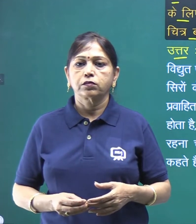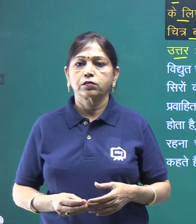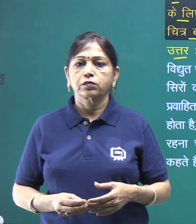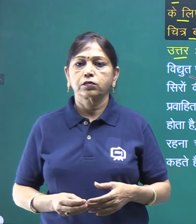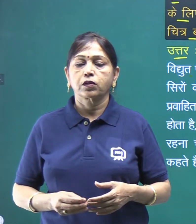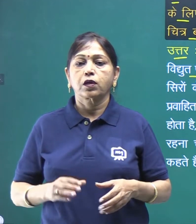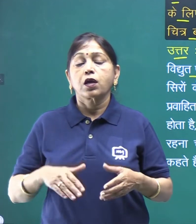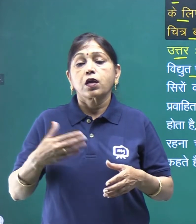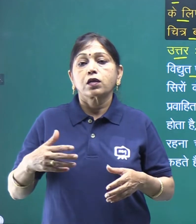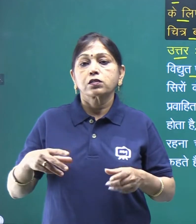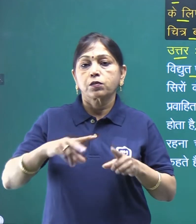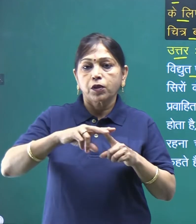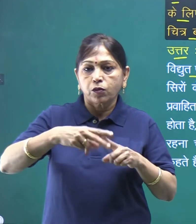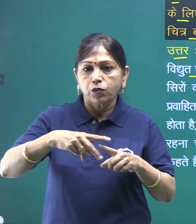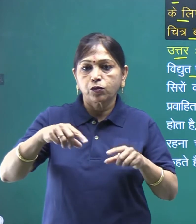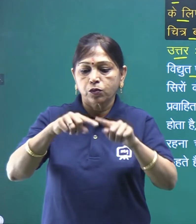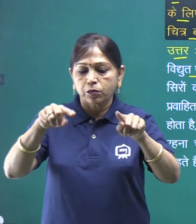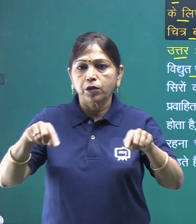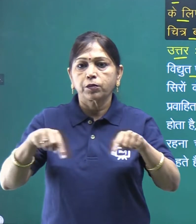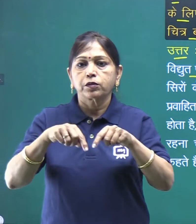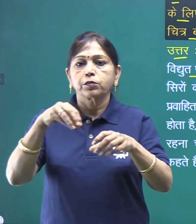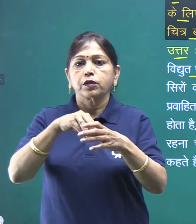किसी विद्युत परिपथ में